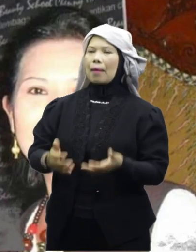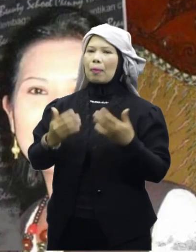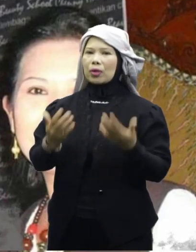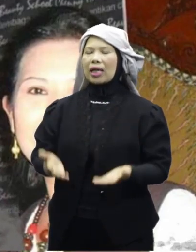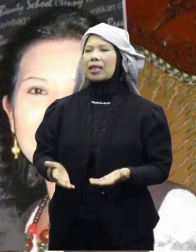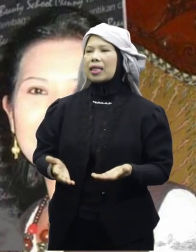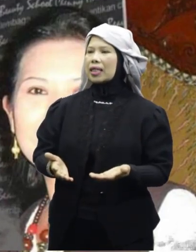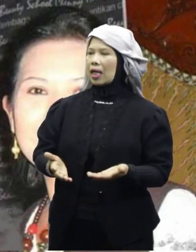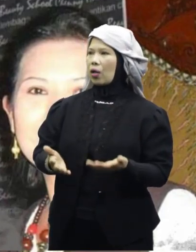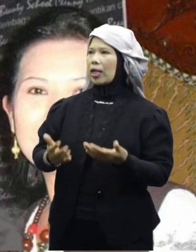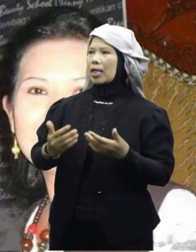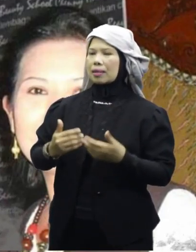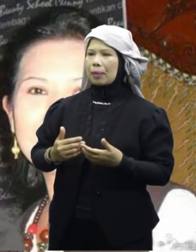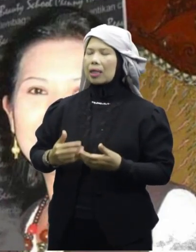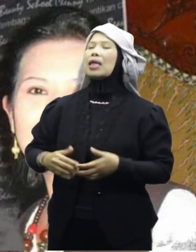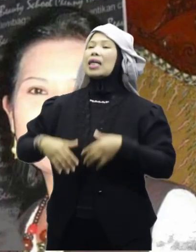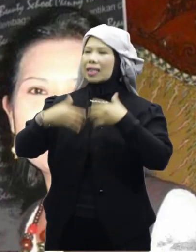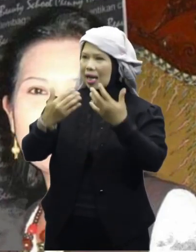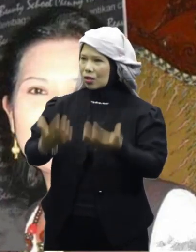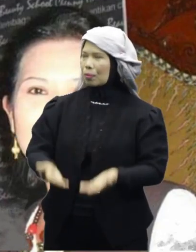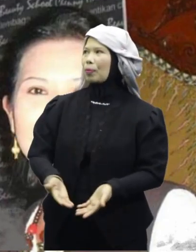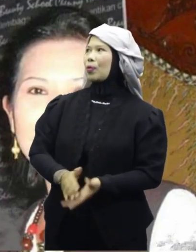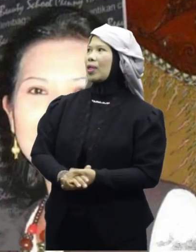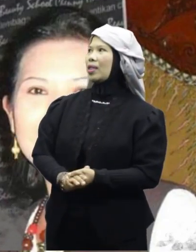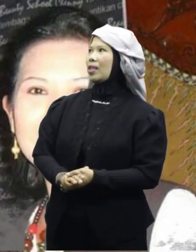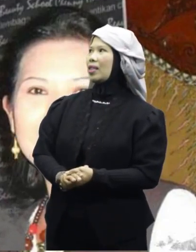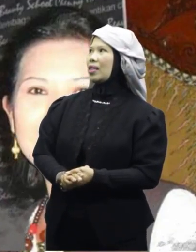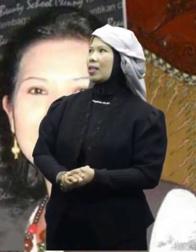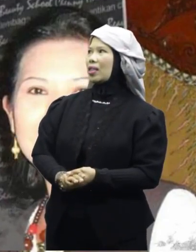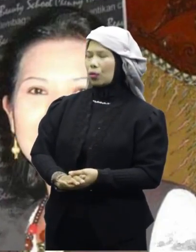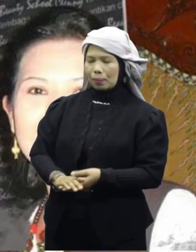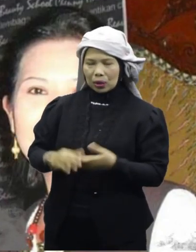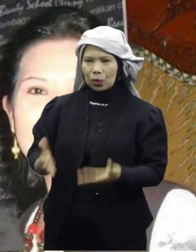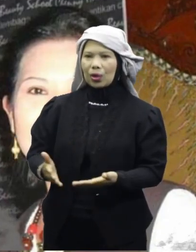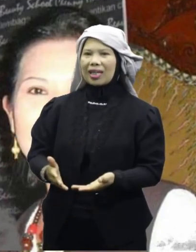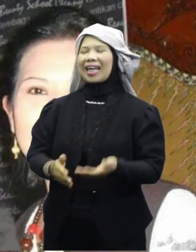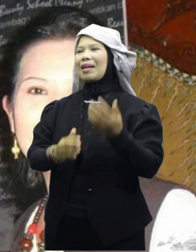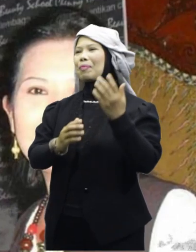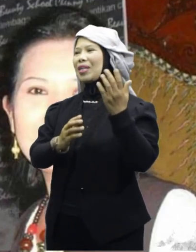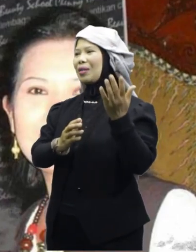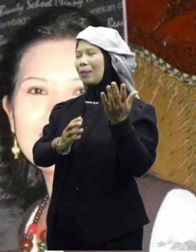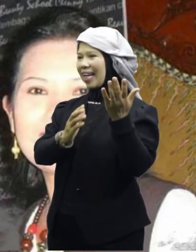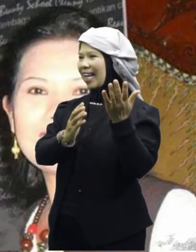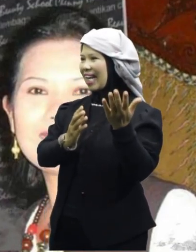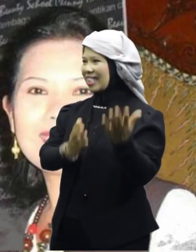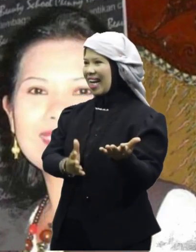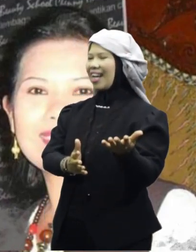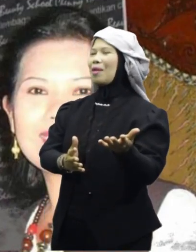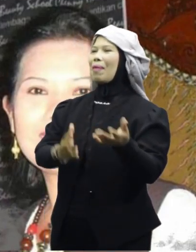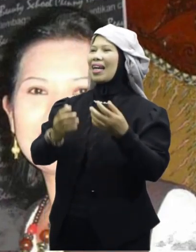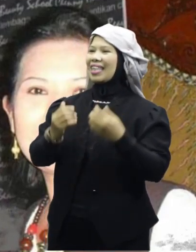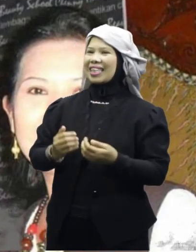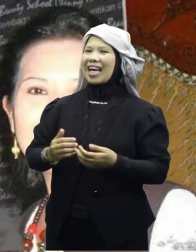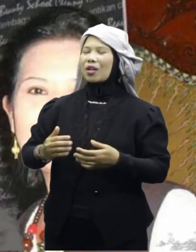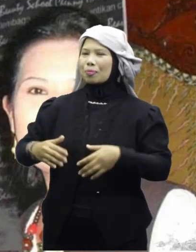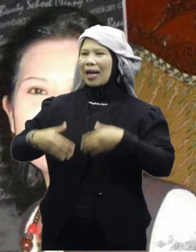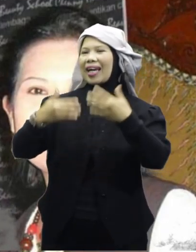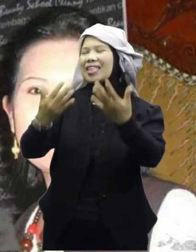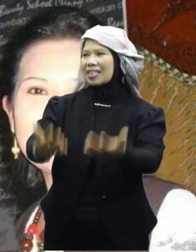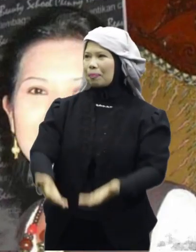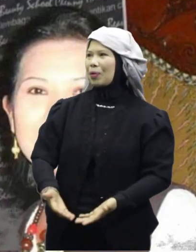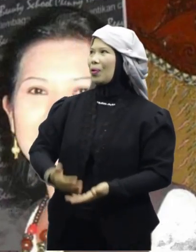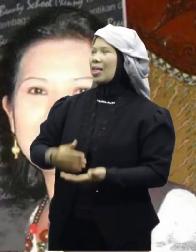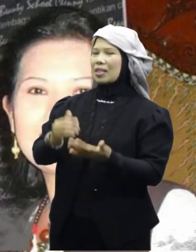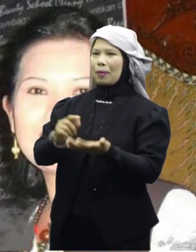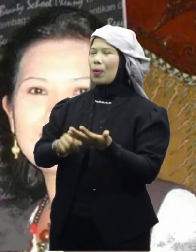diminta, apapun yang diinginkan pastinya oleh customer, kita harus memenuhi. Raja, gitu. Betul. Karena beli mereka raja, makanya kita harus